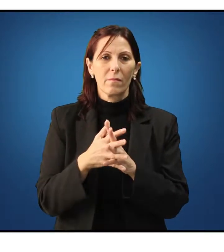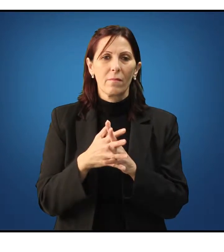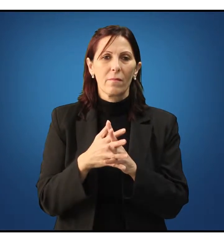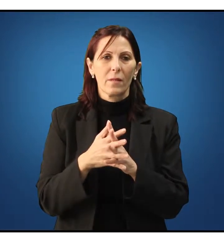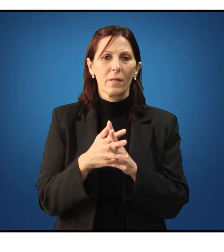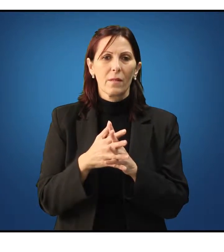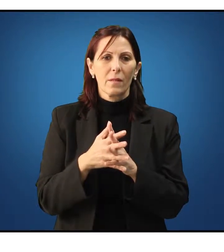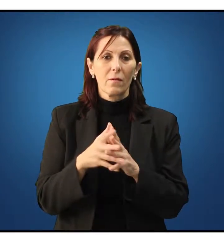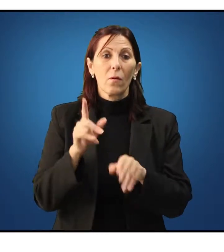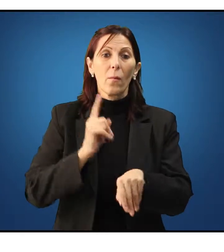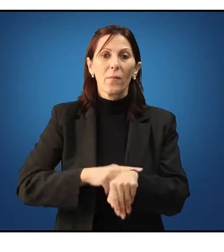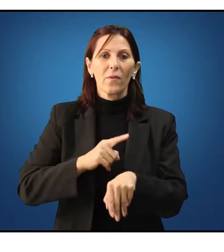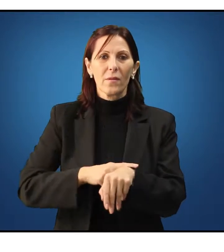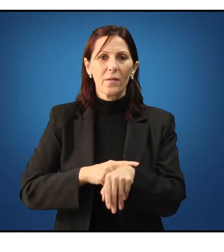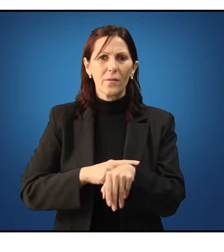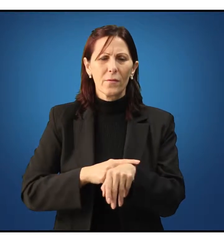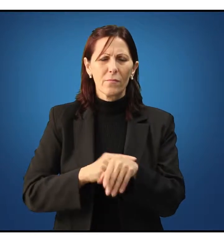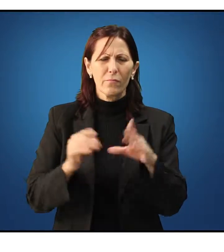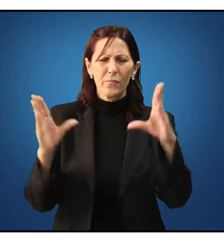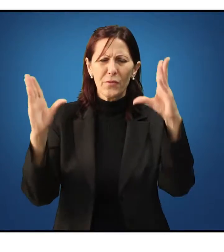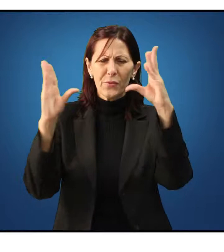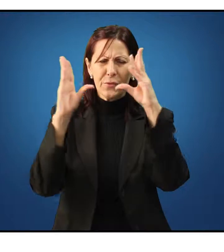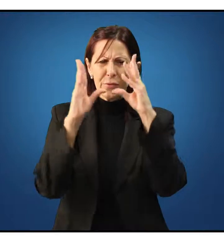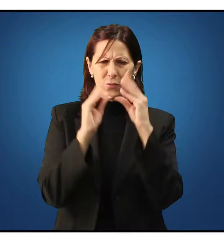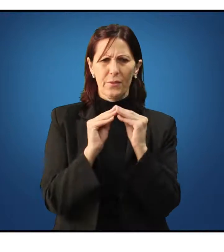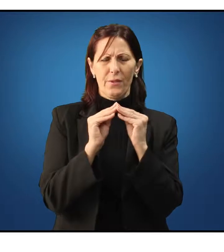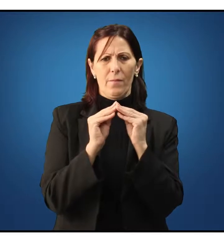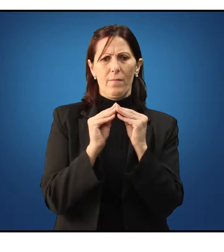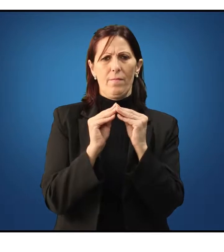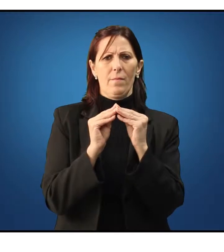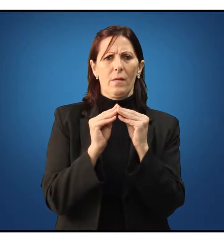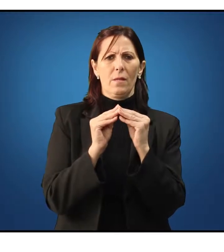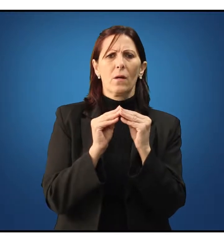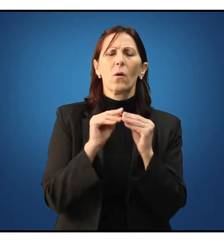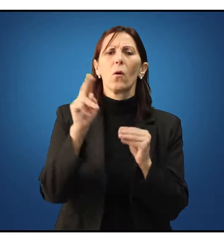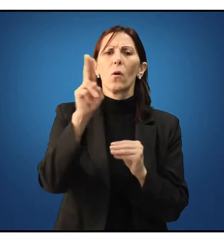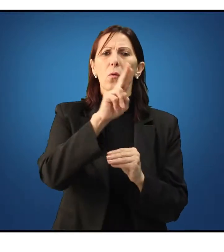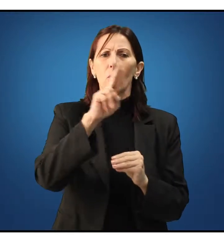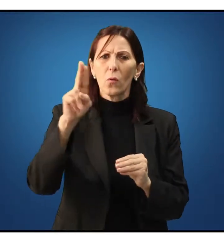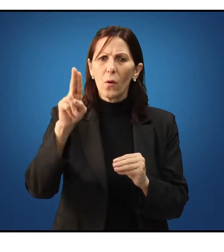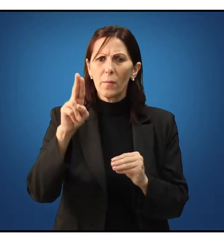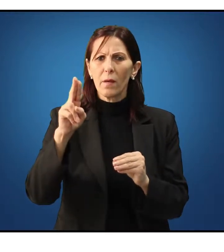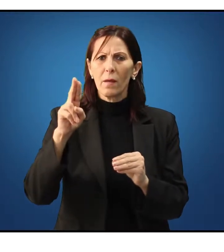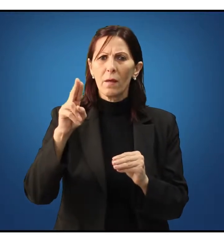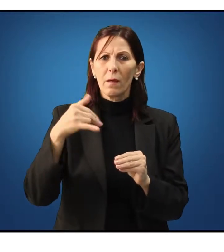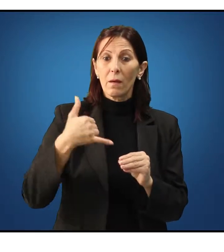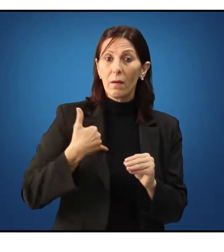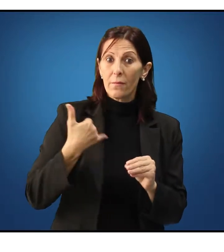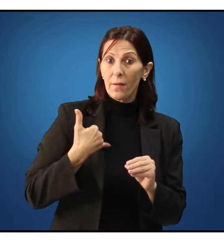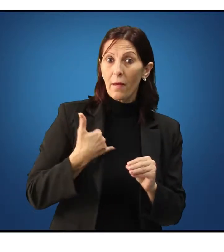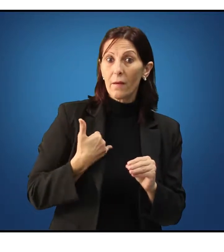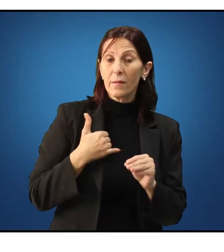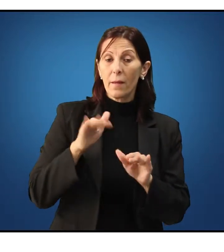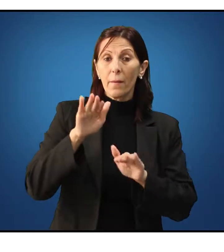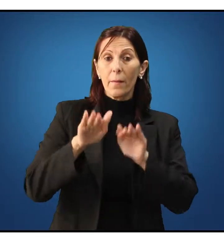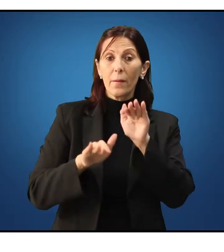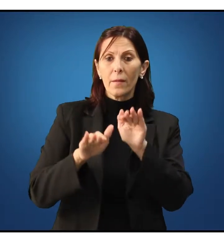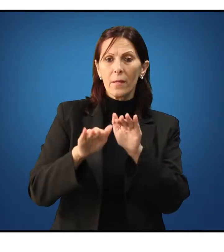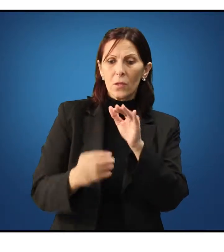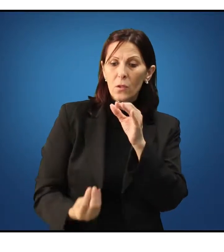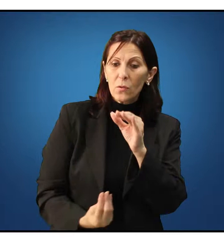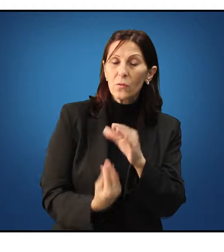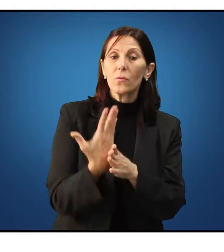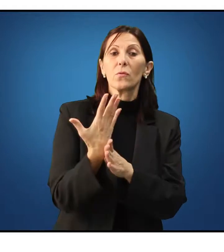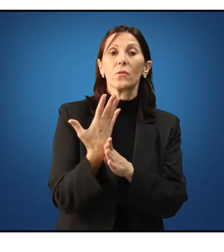foi um período de trevas. Inclusive o nome Idade Média é um nome que